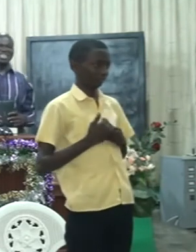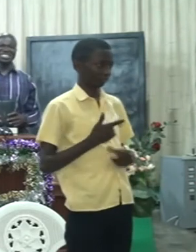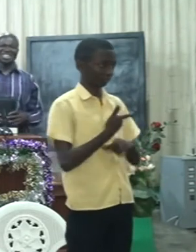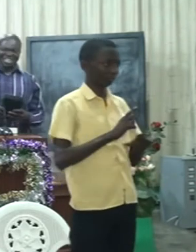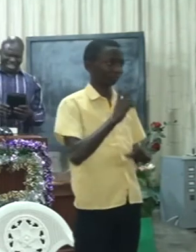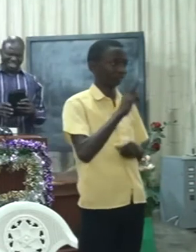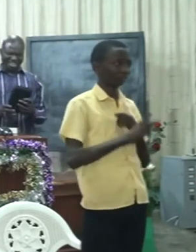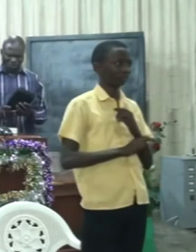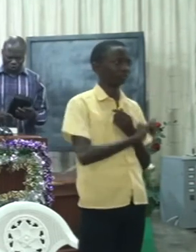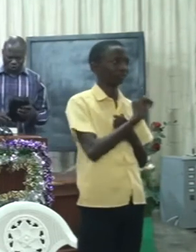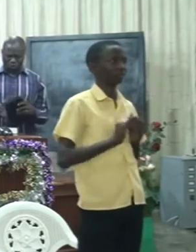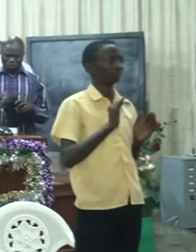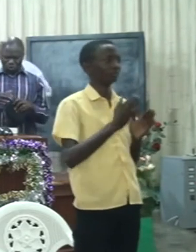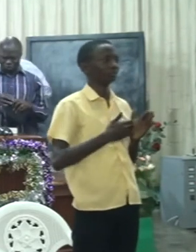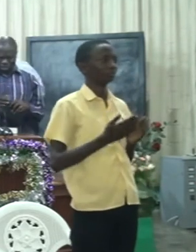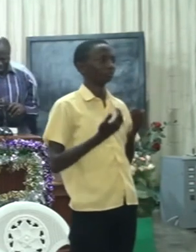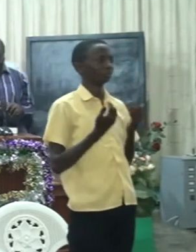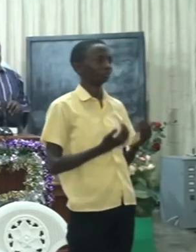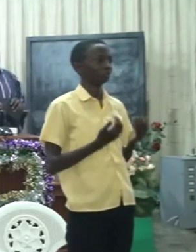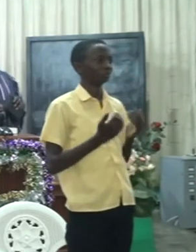imba sasa